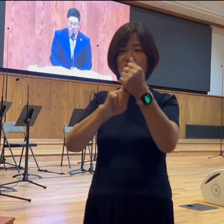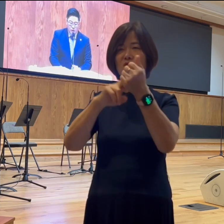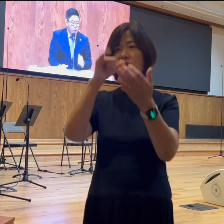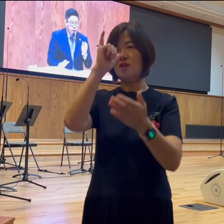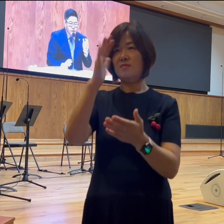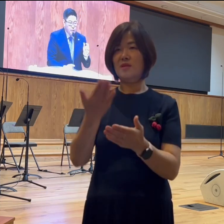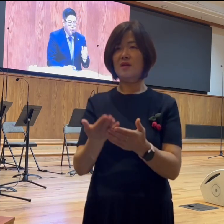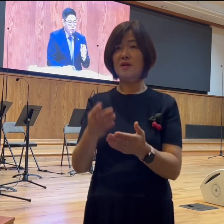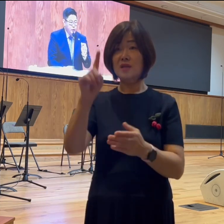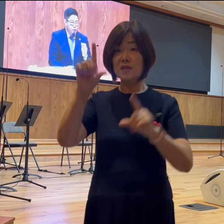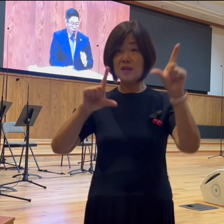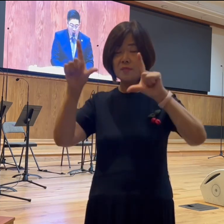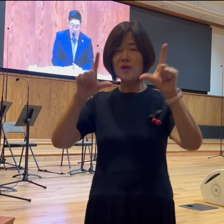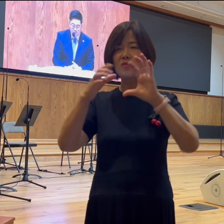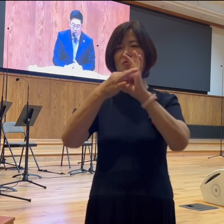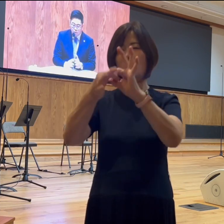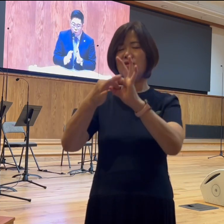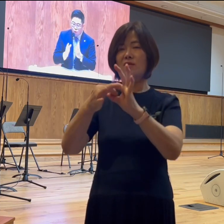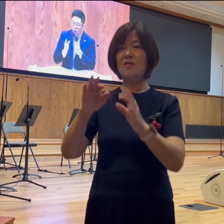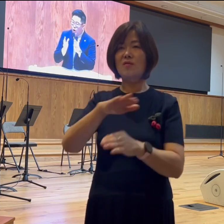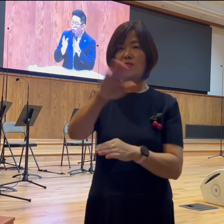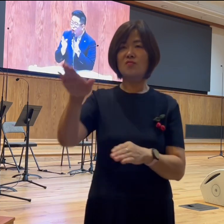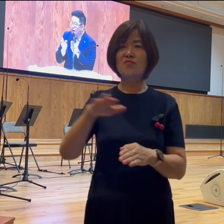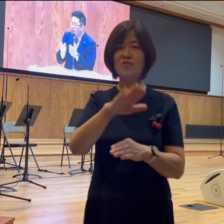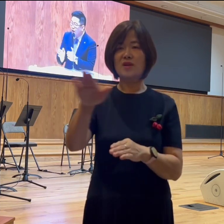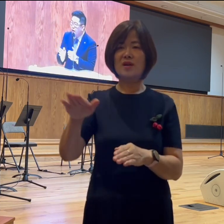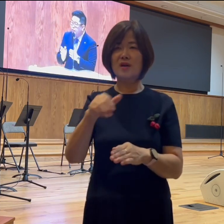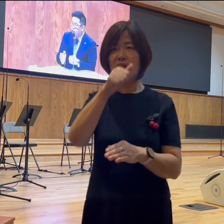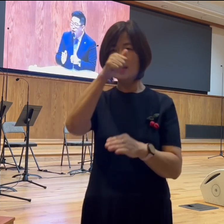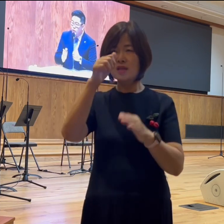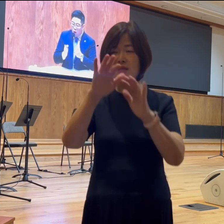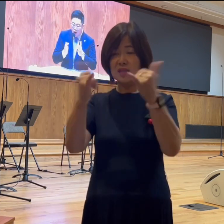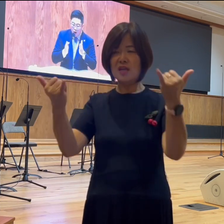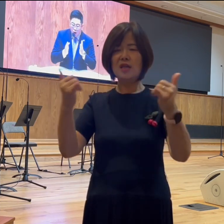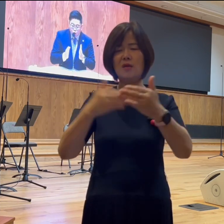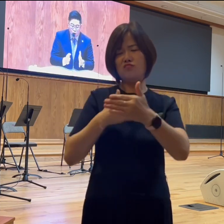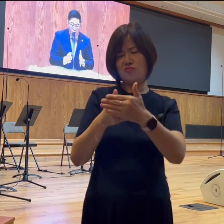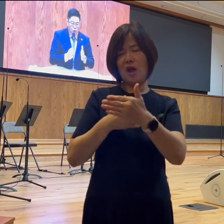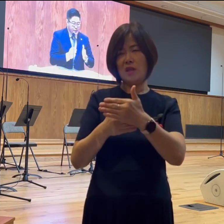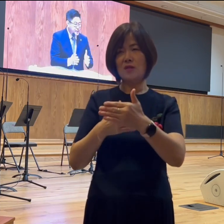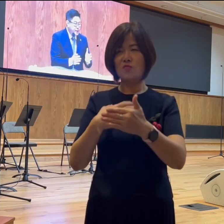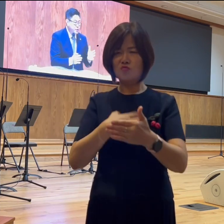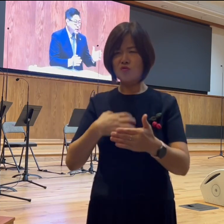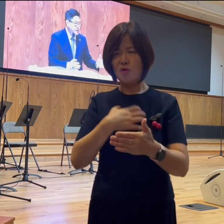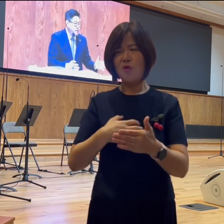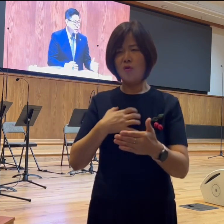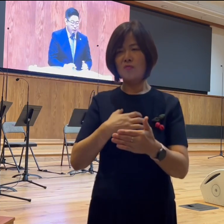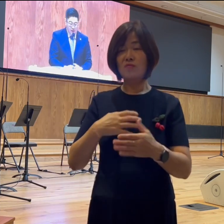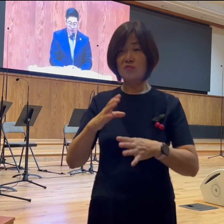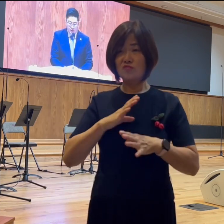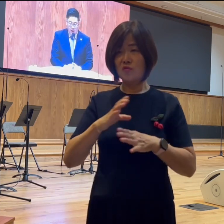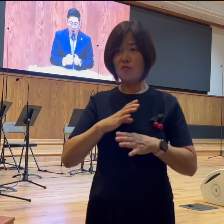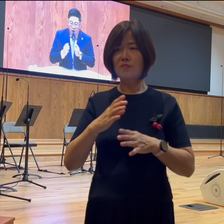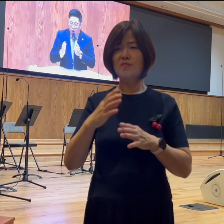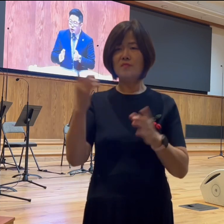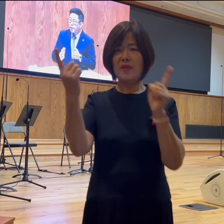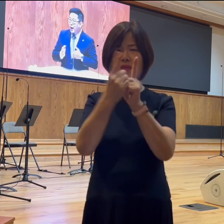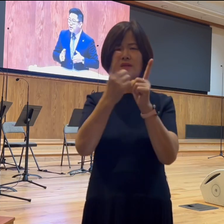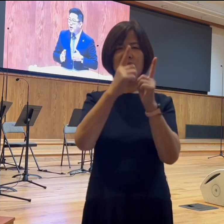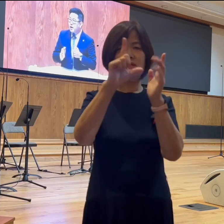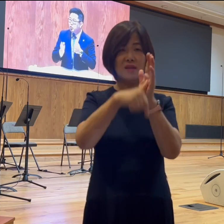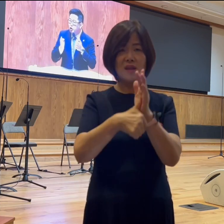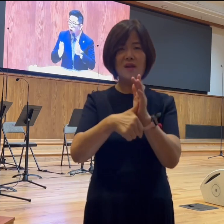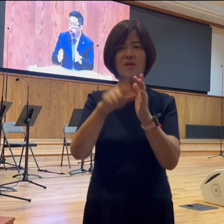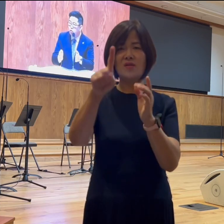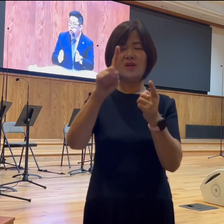그런데 여러분, 이 장면을 통해서 우리 인간이 불안과 두려움과 스트레스와 근심을 만났을 때 거기에 반응하는